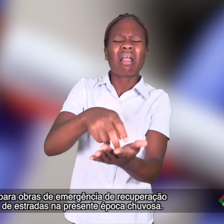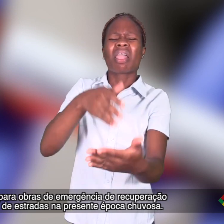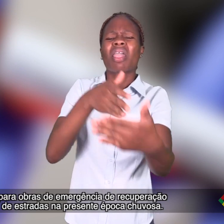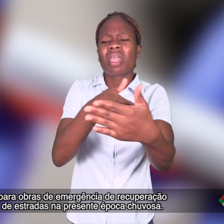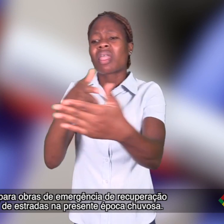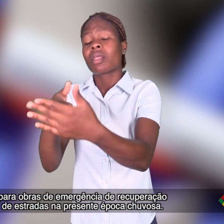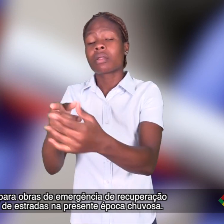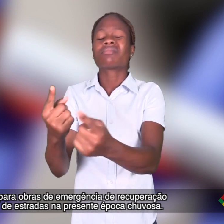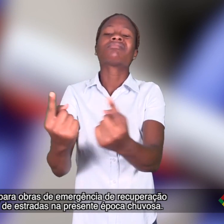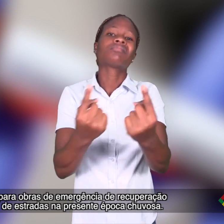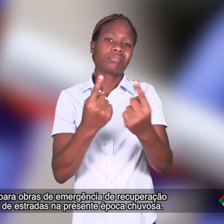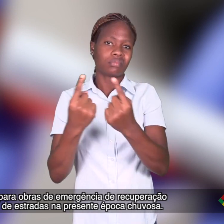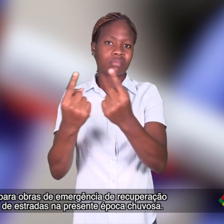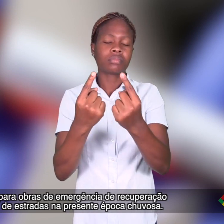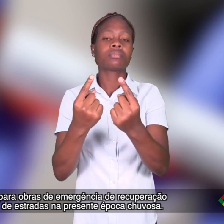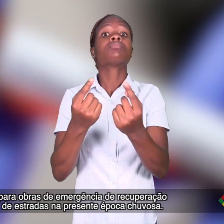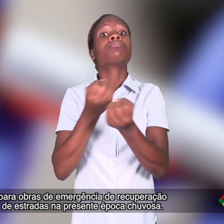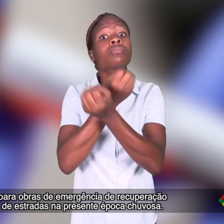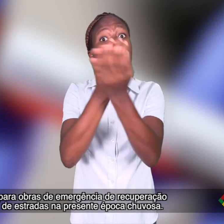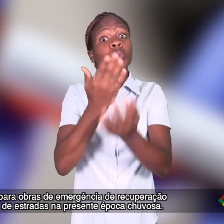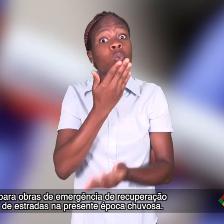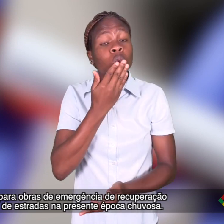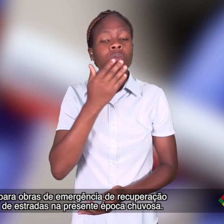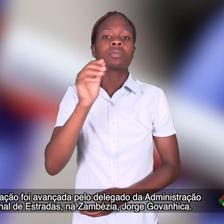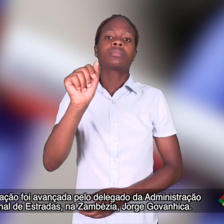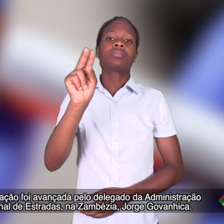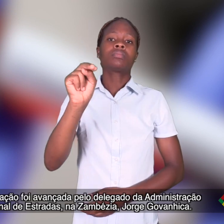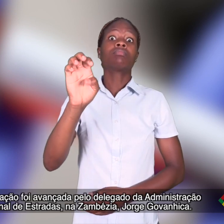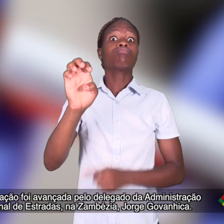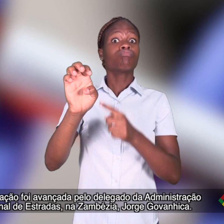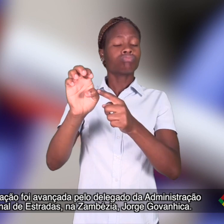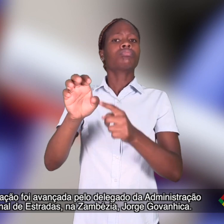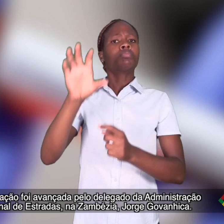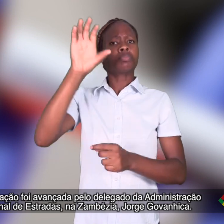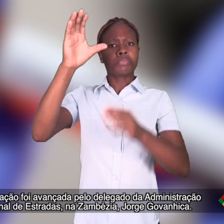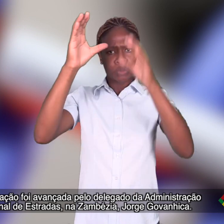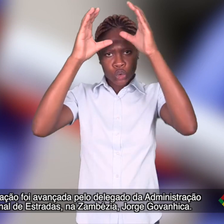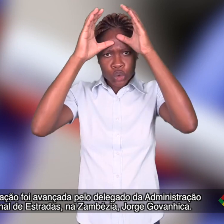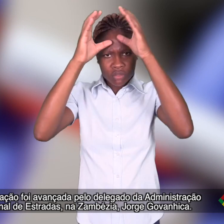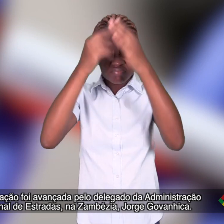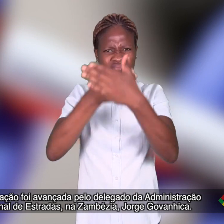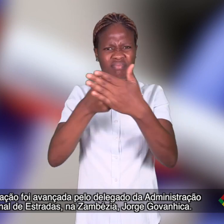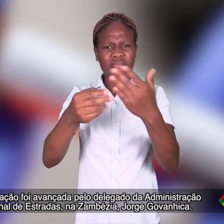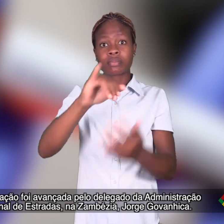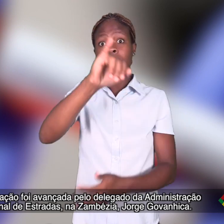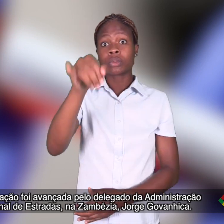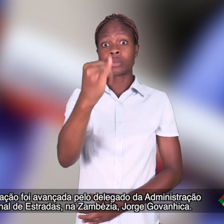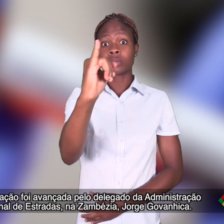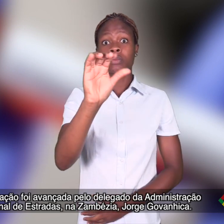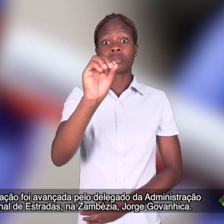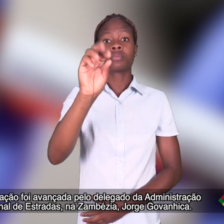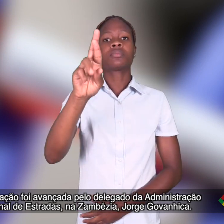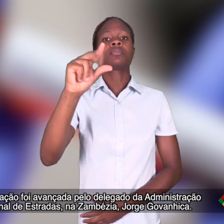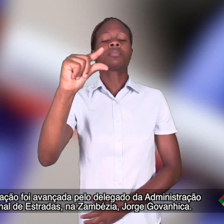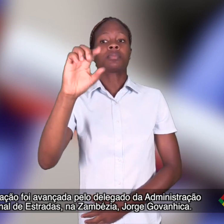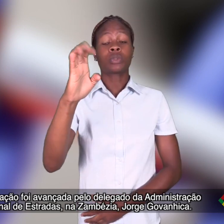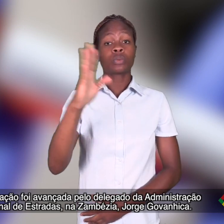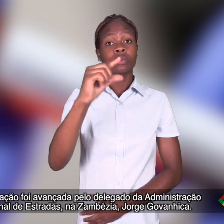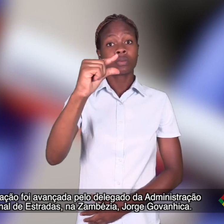estradas na presente época chuvosa. A informação foi avançada pelo delegado da Administração Nacional de Estradas, na